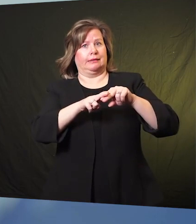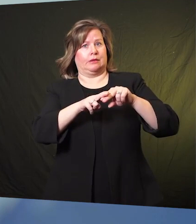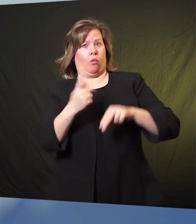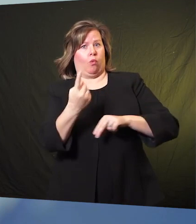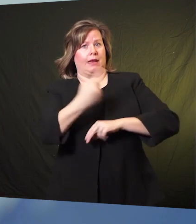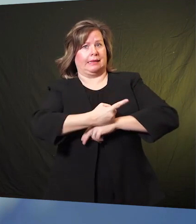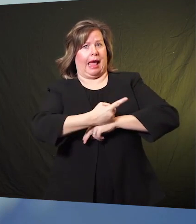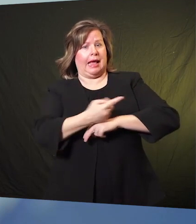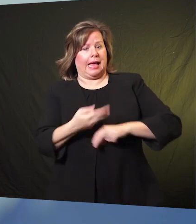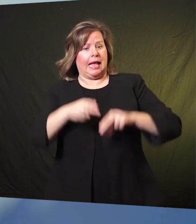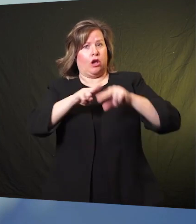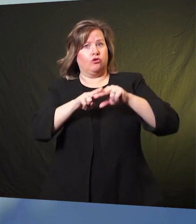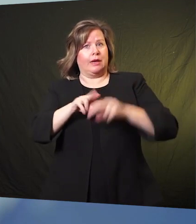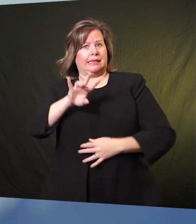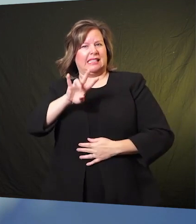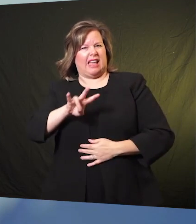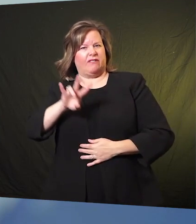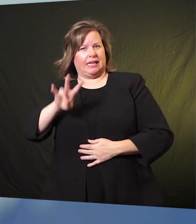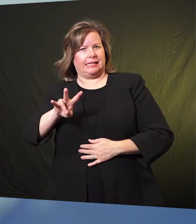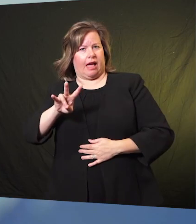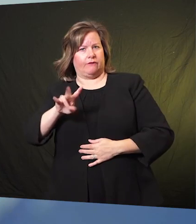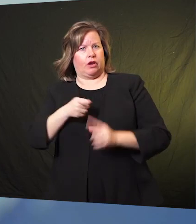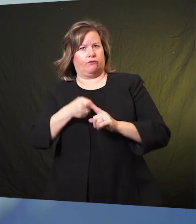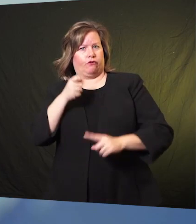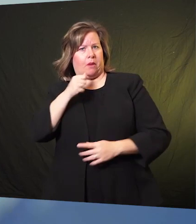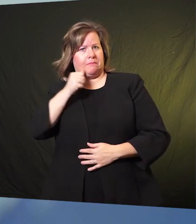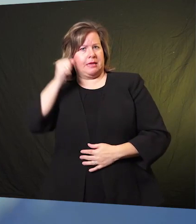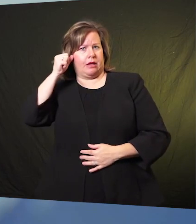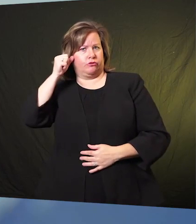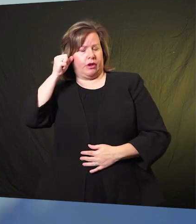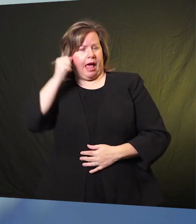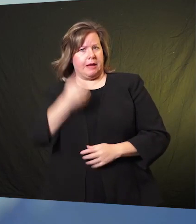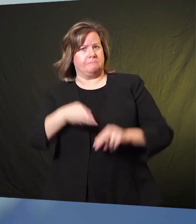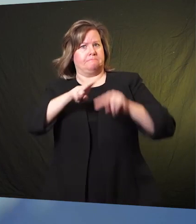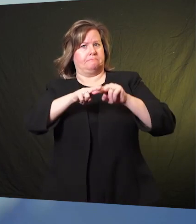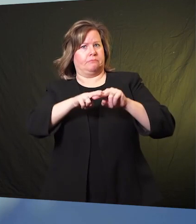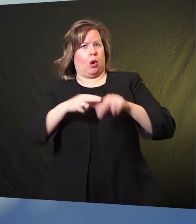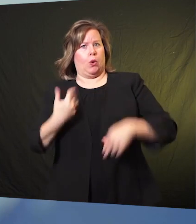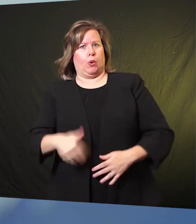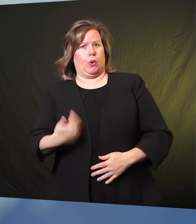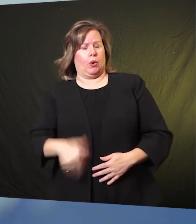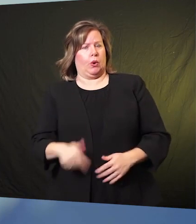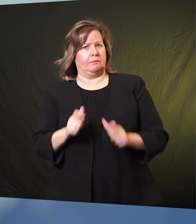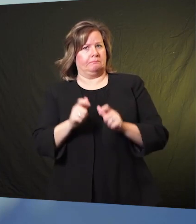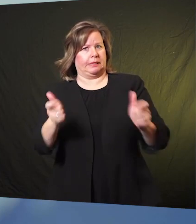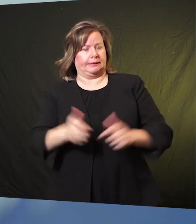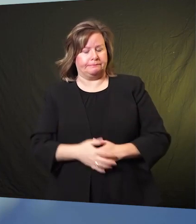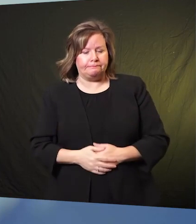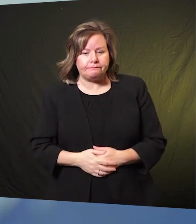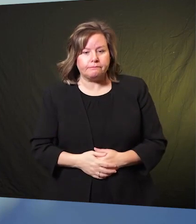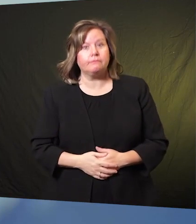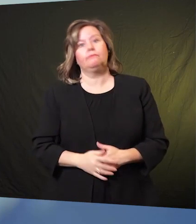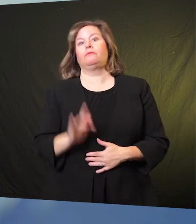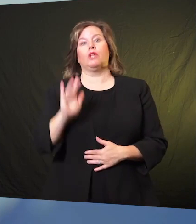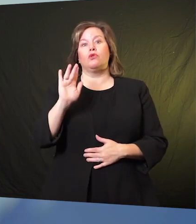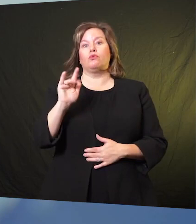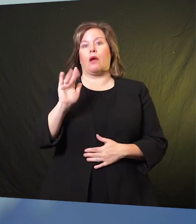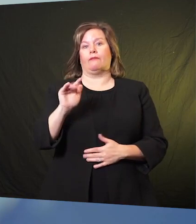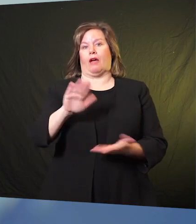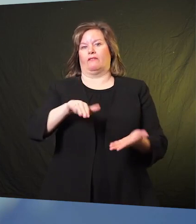casos de kobe 19 desde el día anterior y estamos a 25 muertes que es un aumento de 1 a día anterior